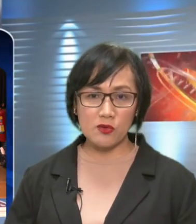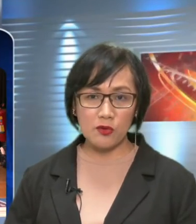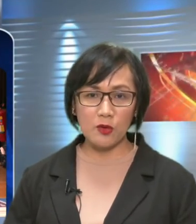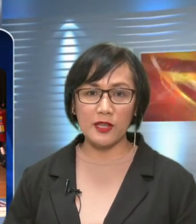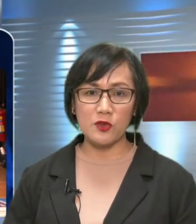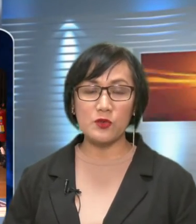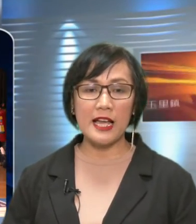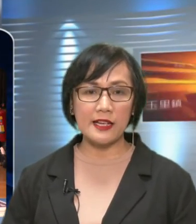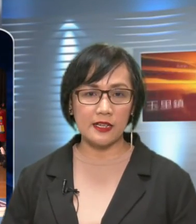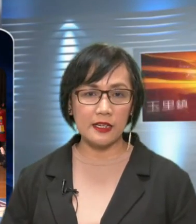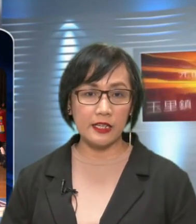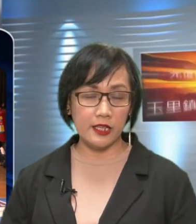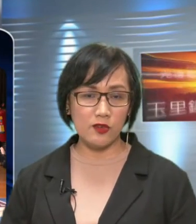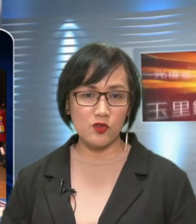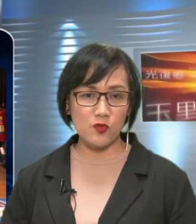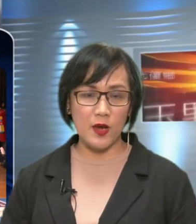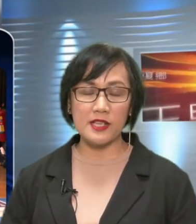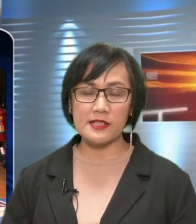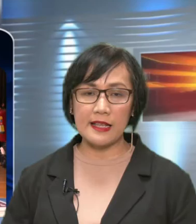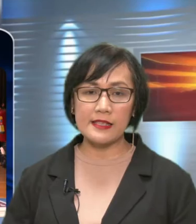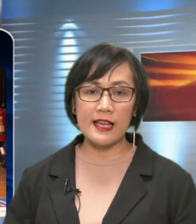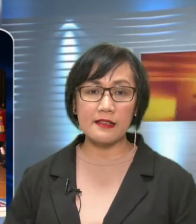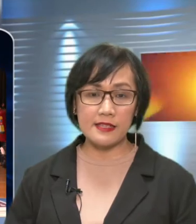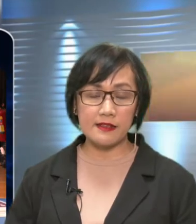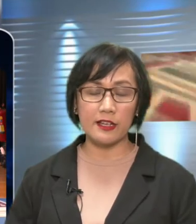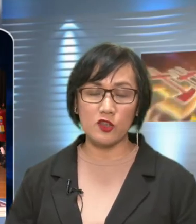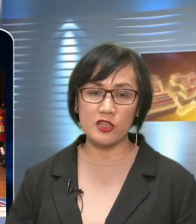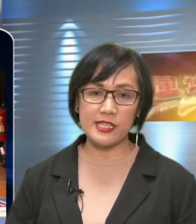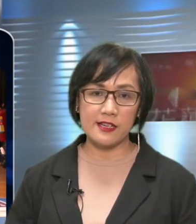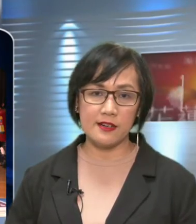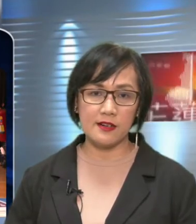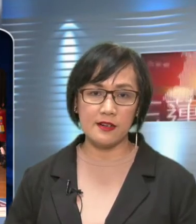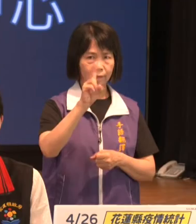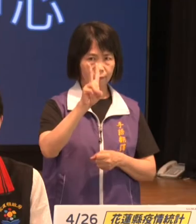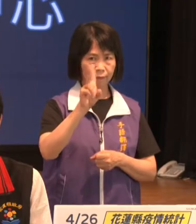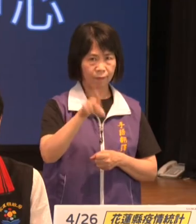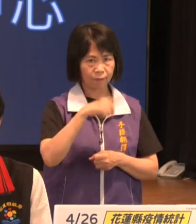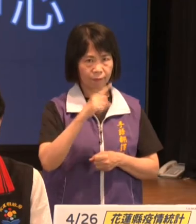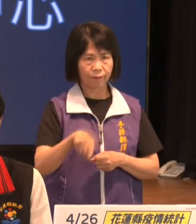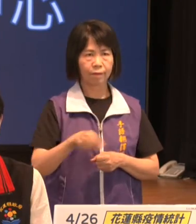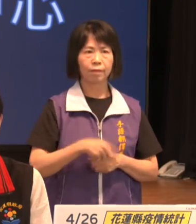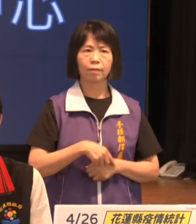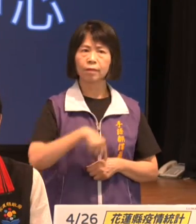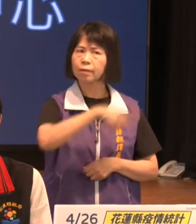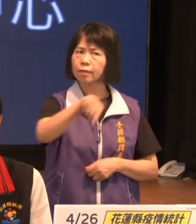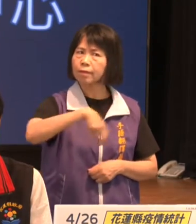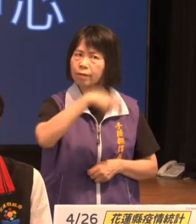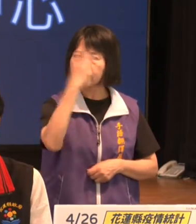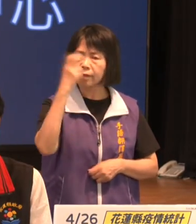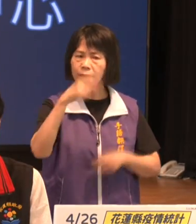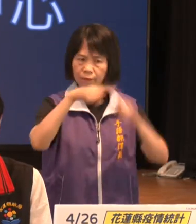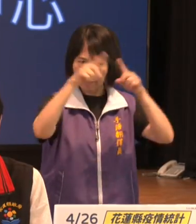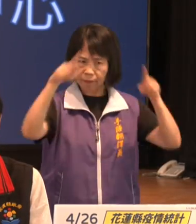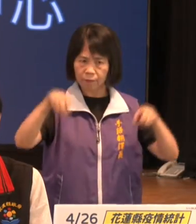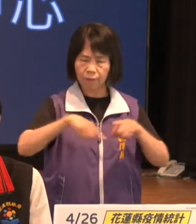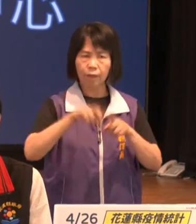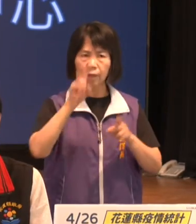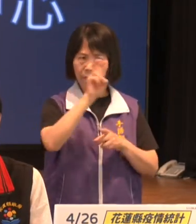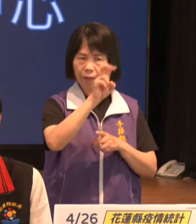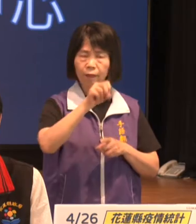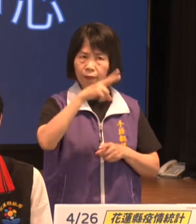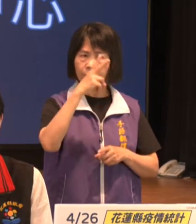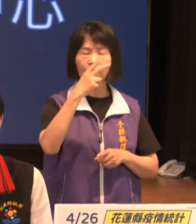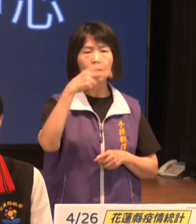实施缩短居家隔离天数为3+4天的政策。 发现到说我们这张手表上是